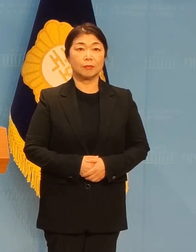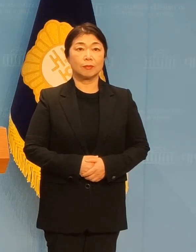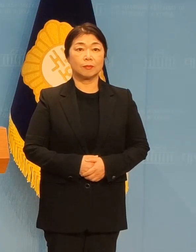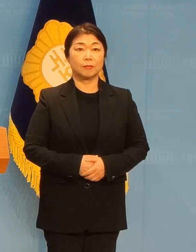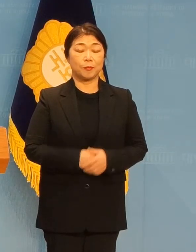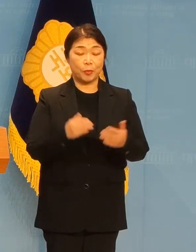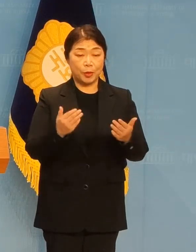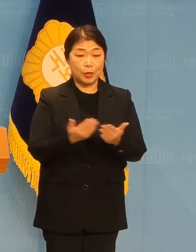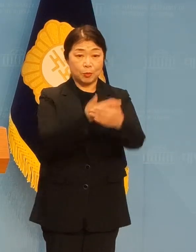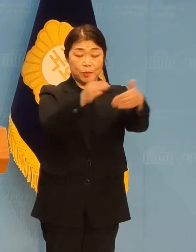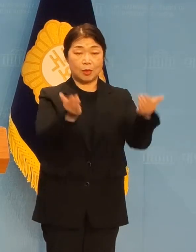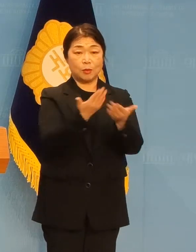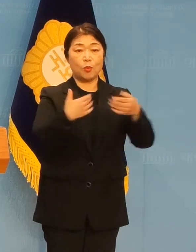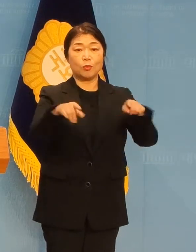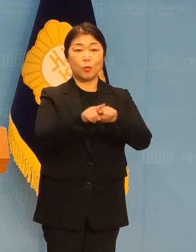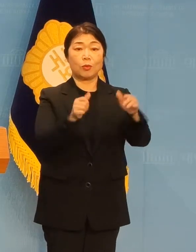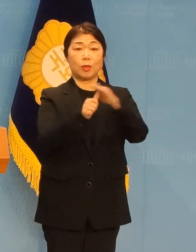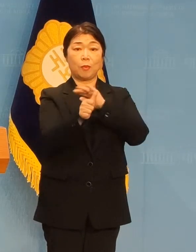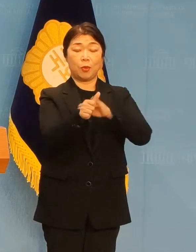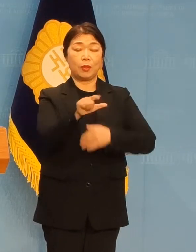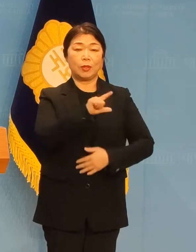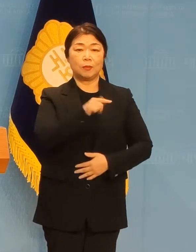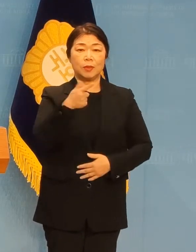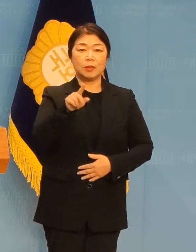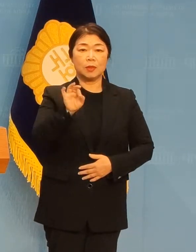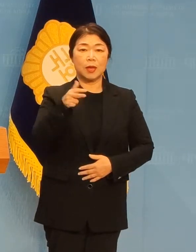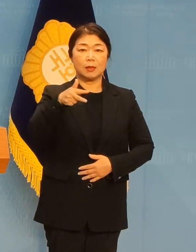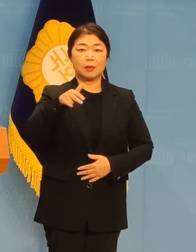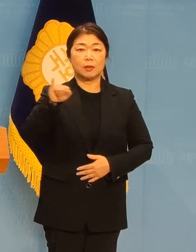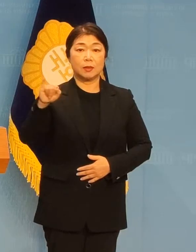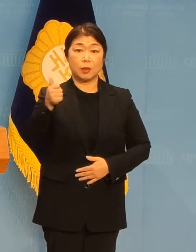네, 진보당 공동대표 장지화입니다.